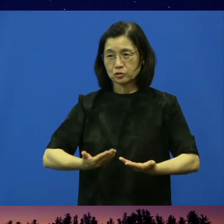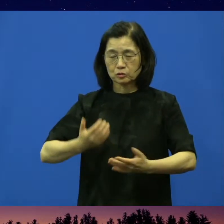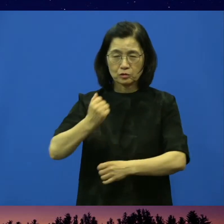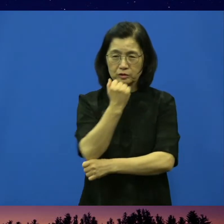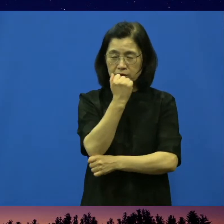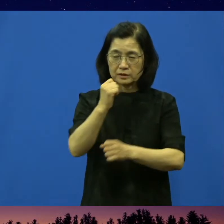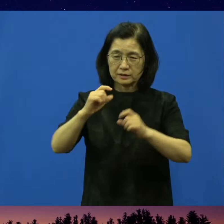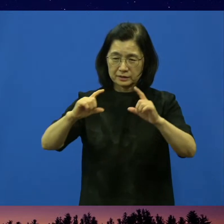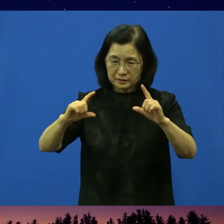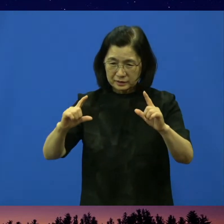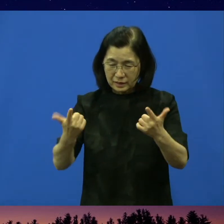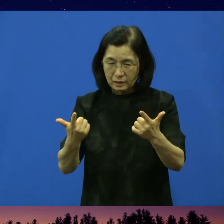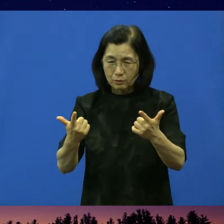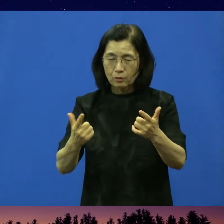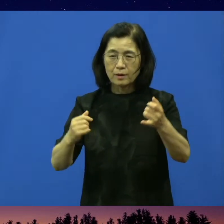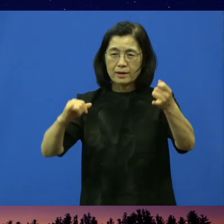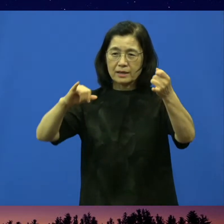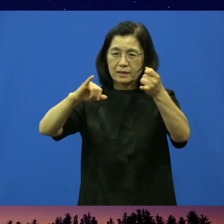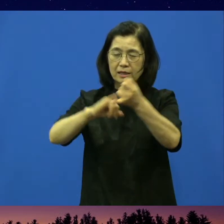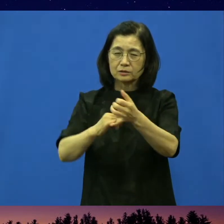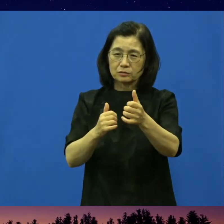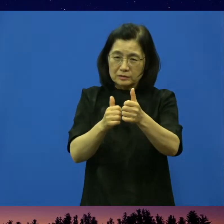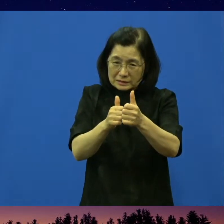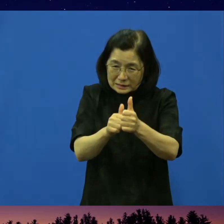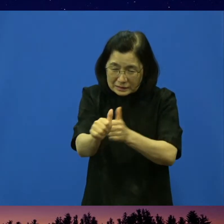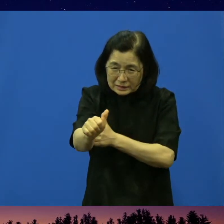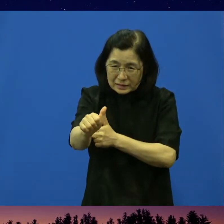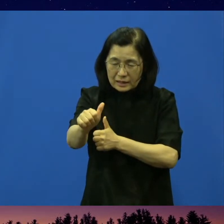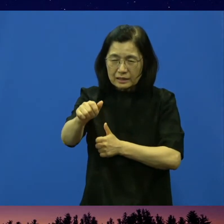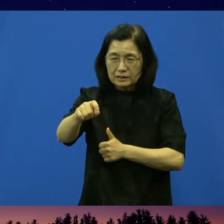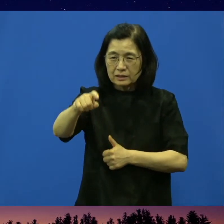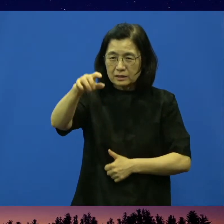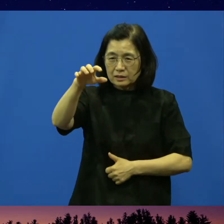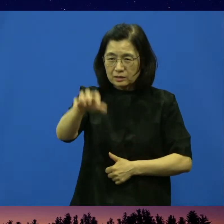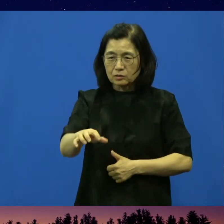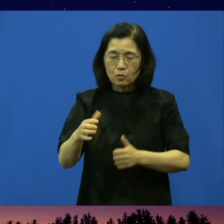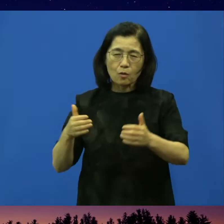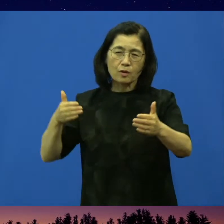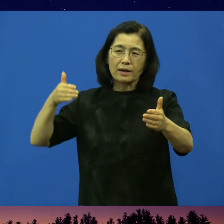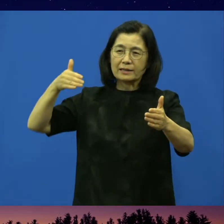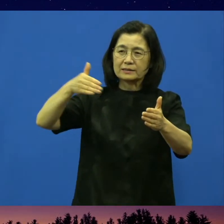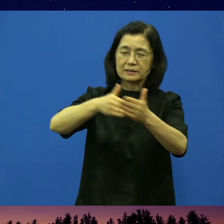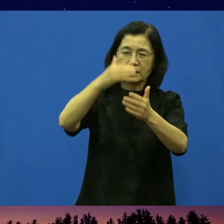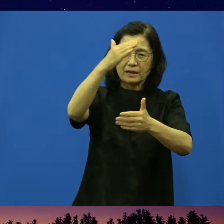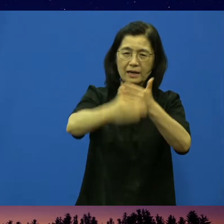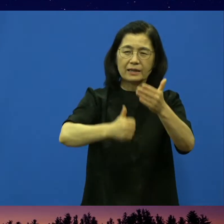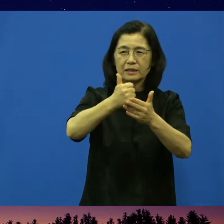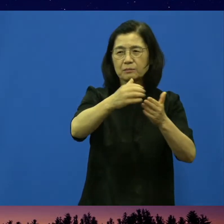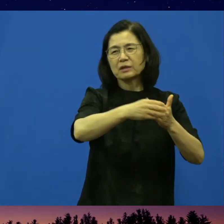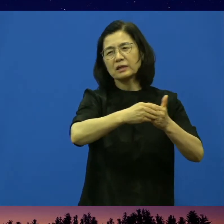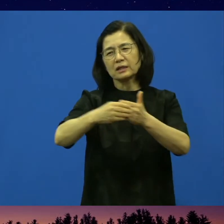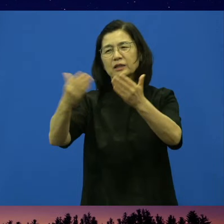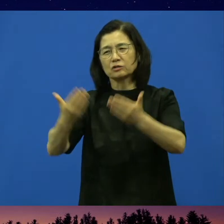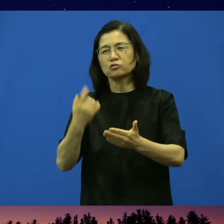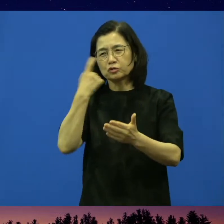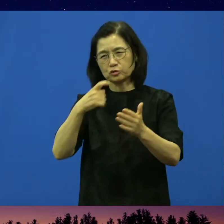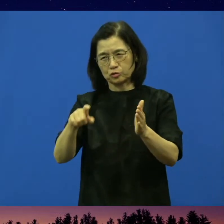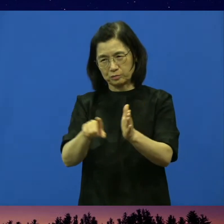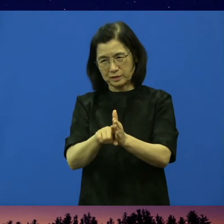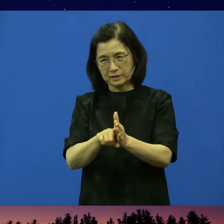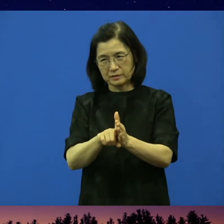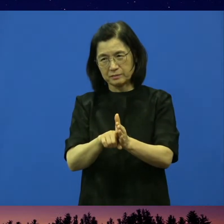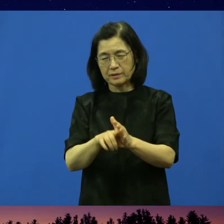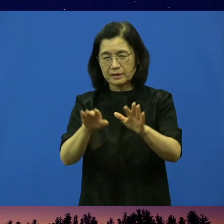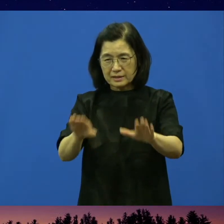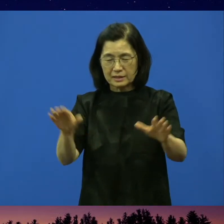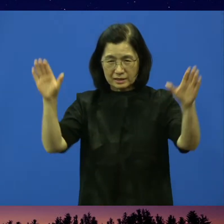우리 약속하신 승리의 그 자리까지 하나님께서 우리를 인도해 주실 줄로 믿습니다. 오늘